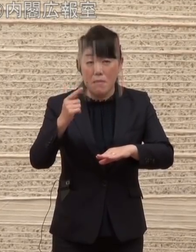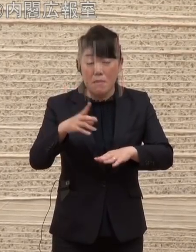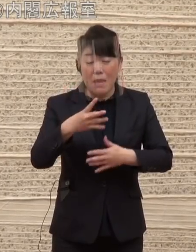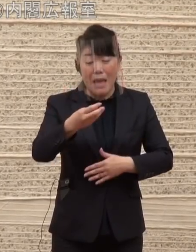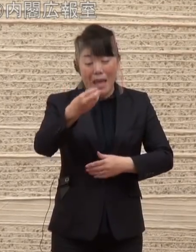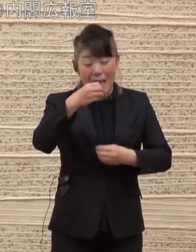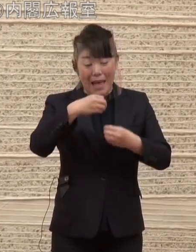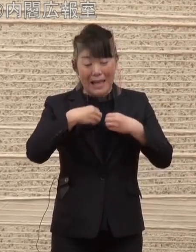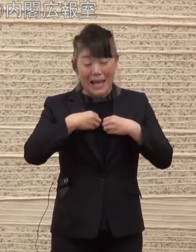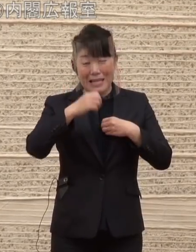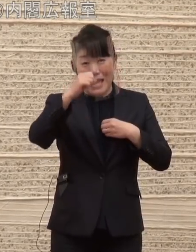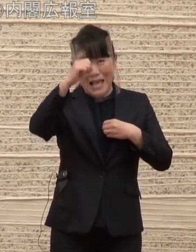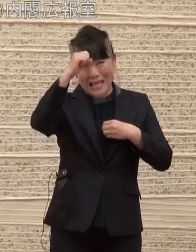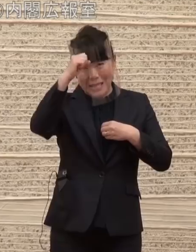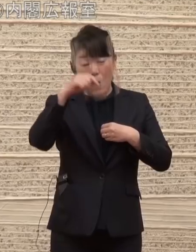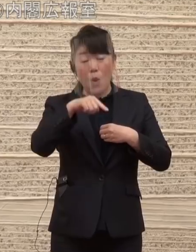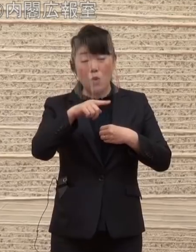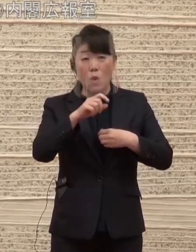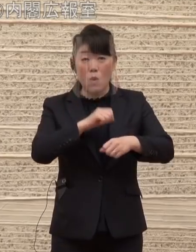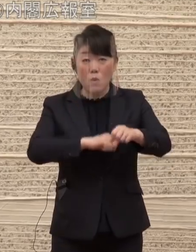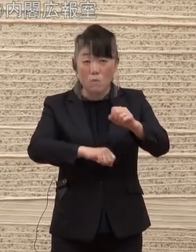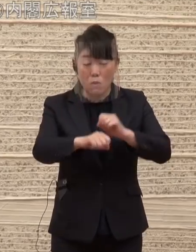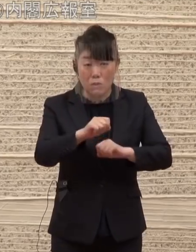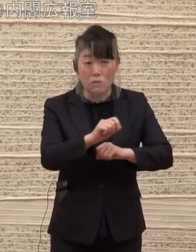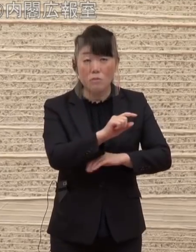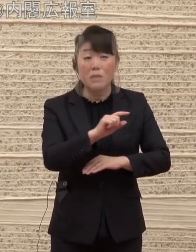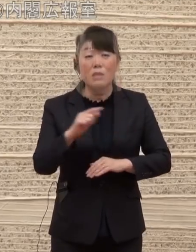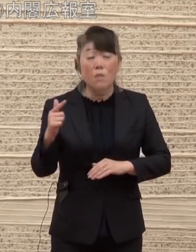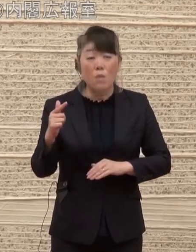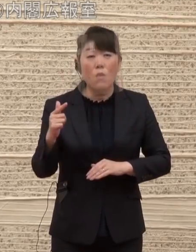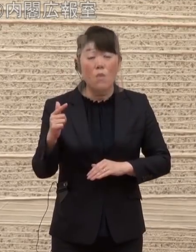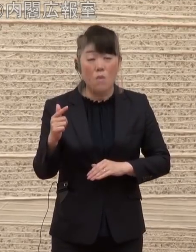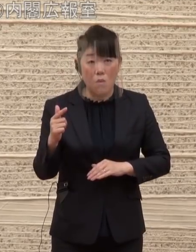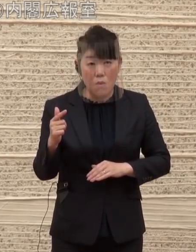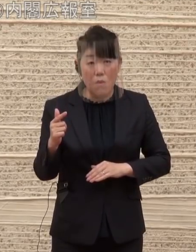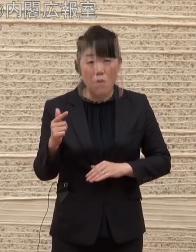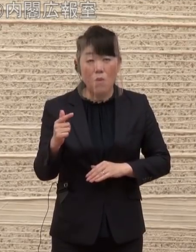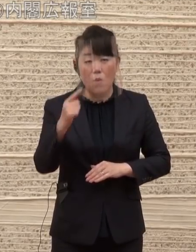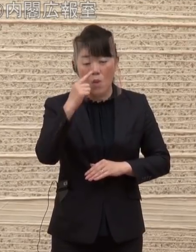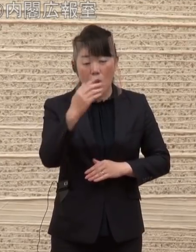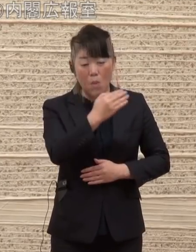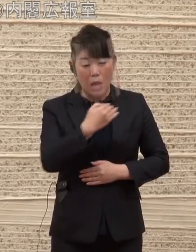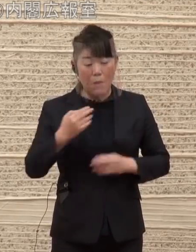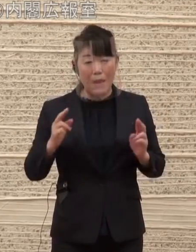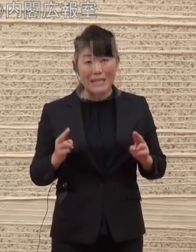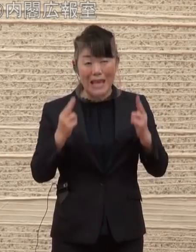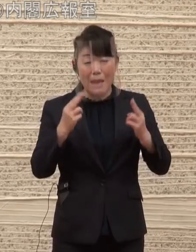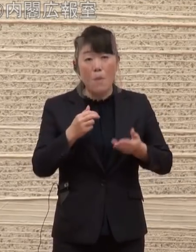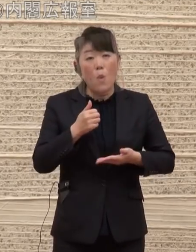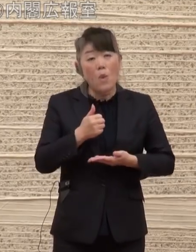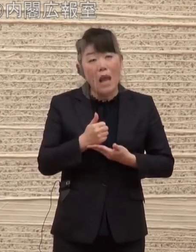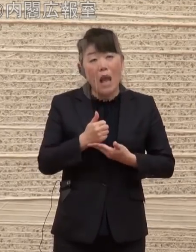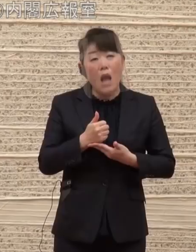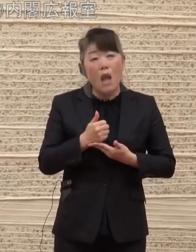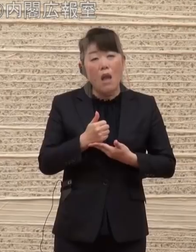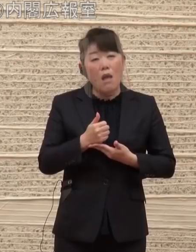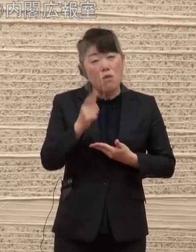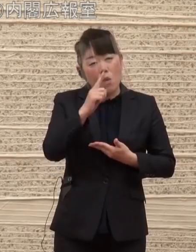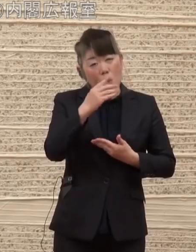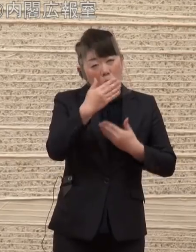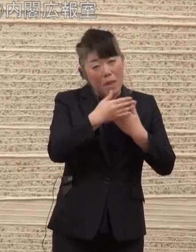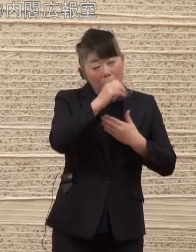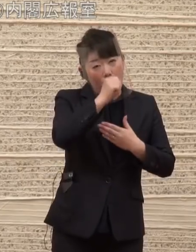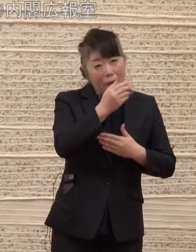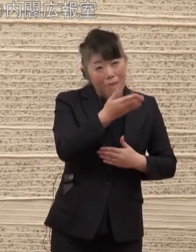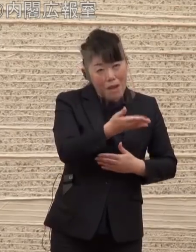症全体の取り組みについての8日とを私ども専門家としては我々専門家自身のあり方どこが良かったのか